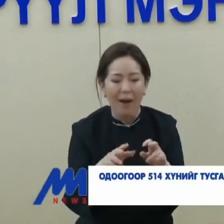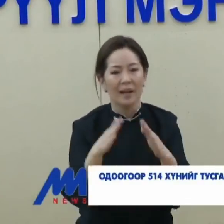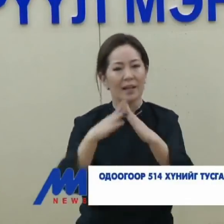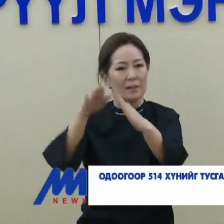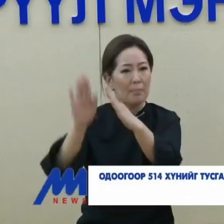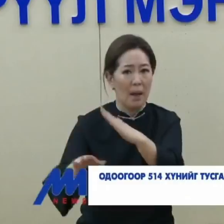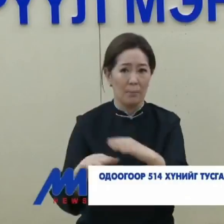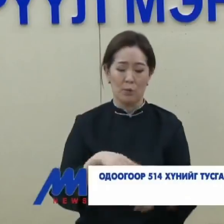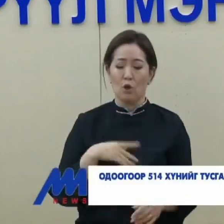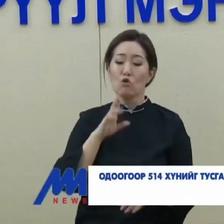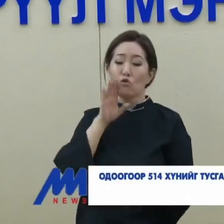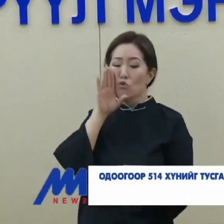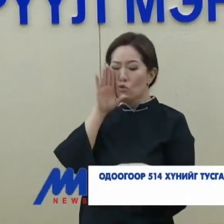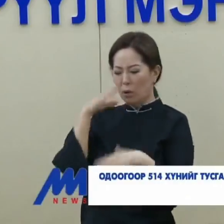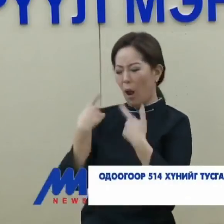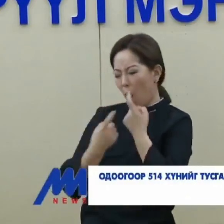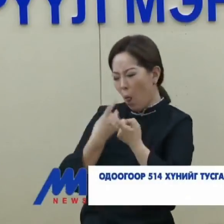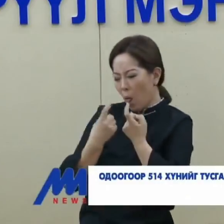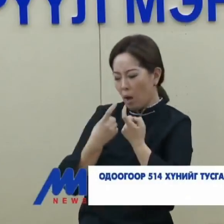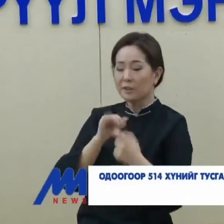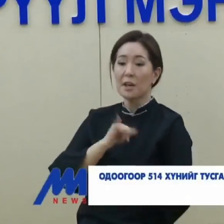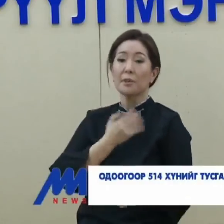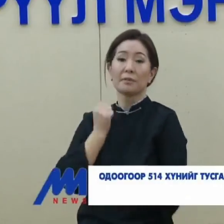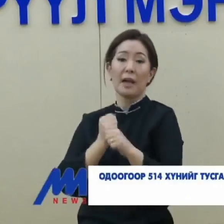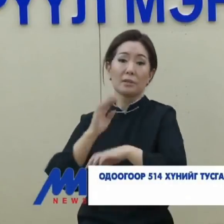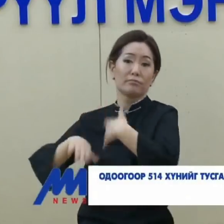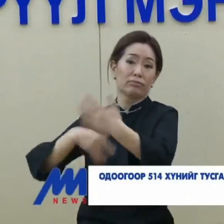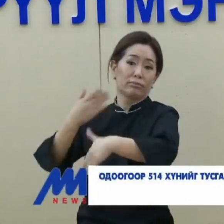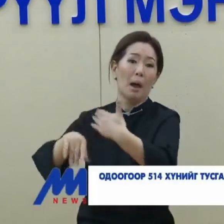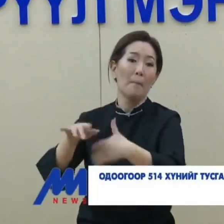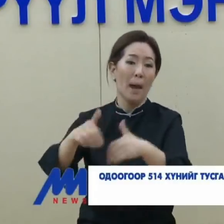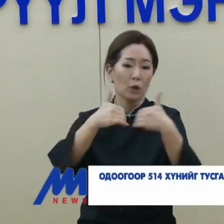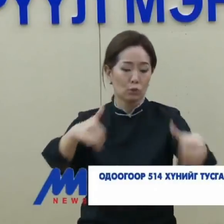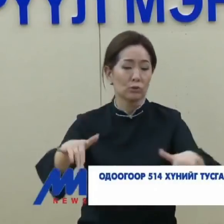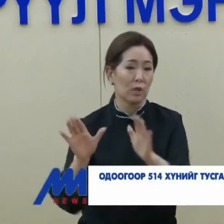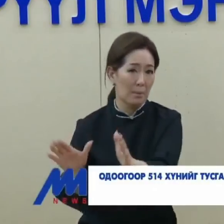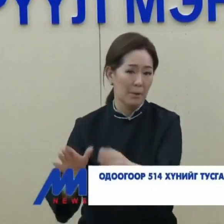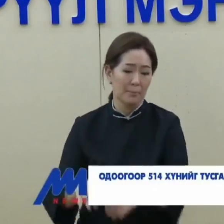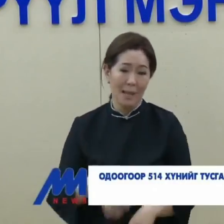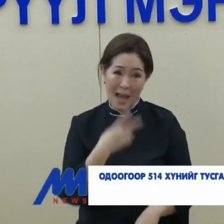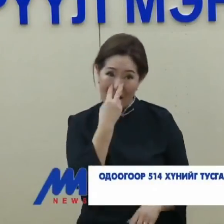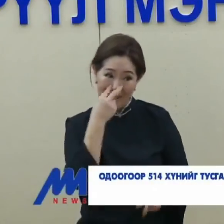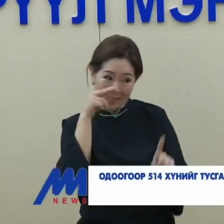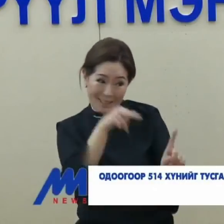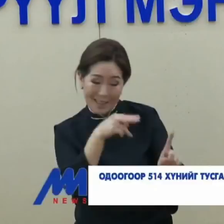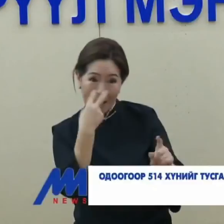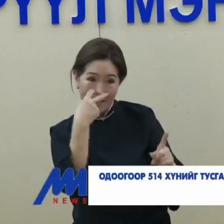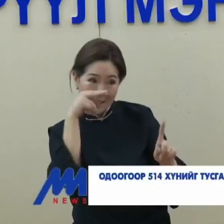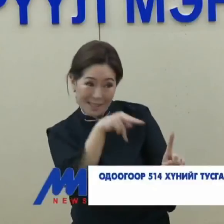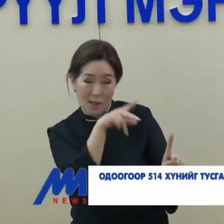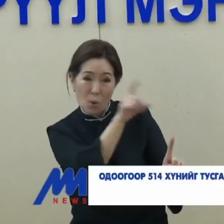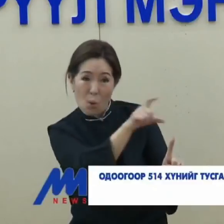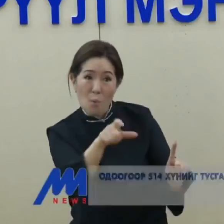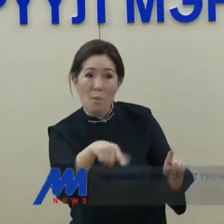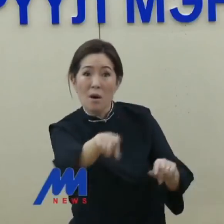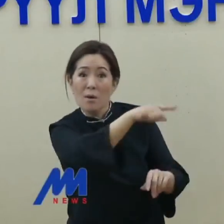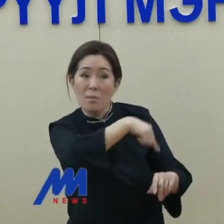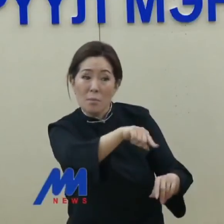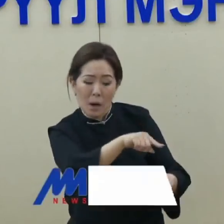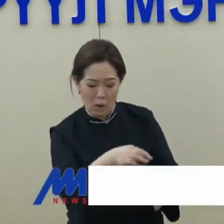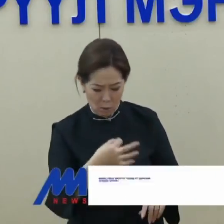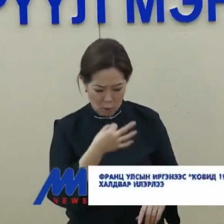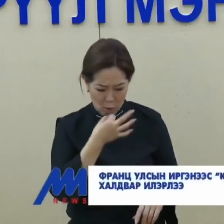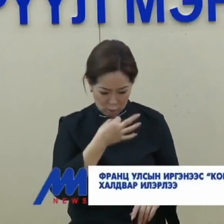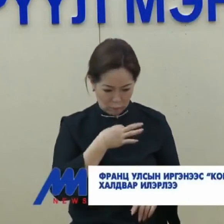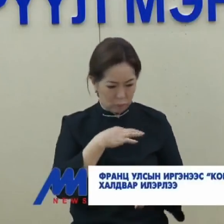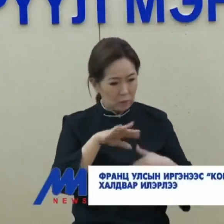суралцаад үүрэг даалгавар аваад бид бол итэвчээд итэвтэй ажиллаж байна. Тэгэхээр ажиглалтанд байгаа хүмүүс бол одоо урьдчилсан